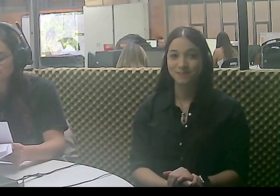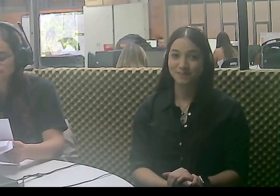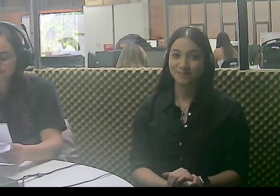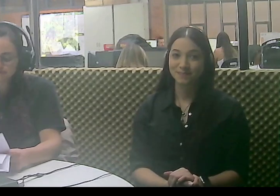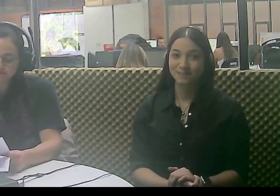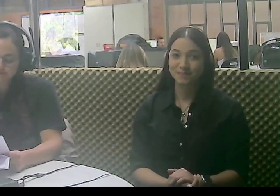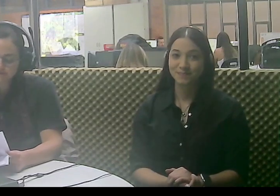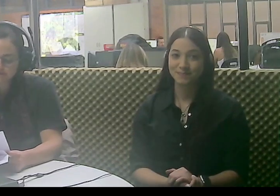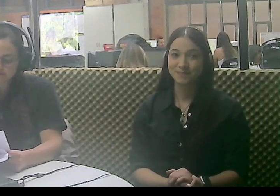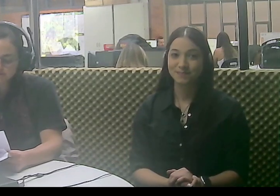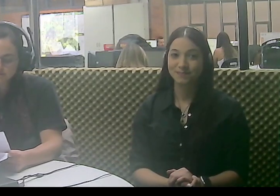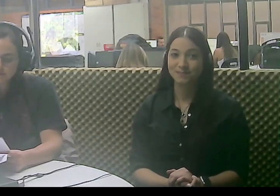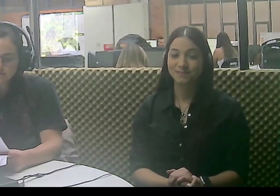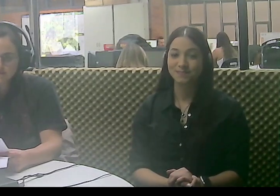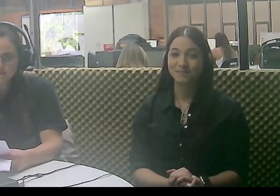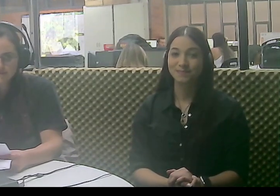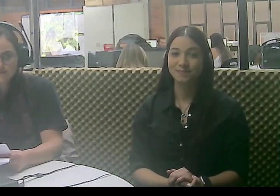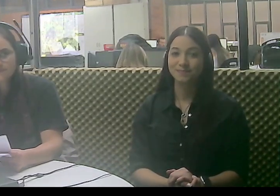hoje.